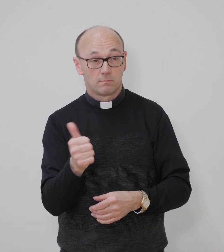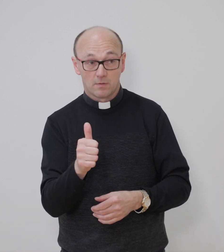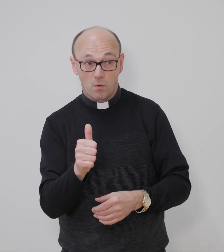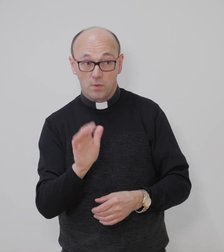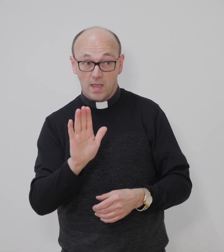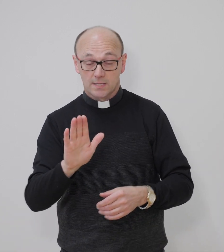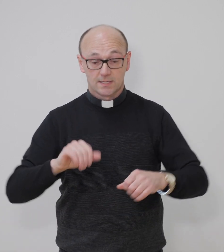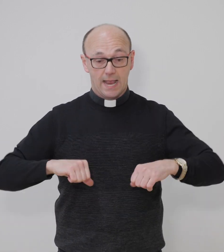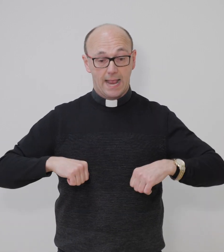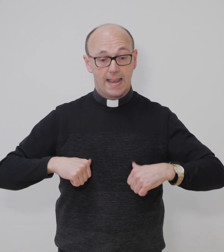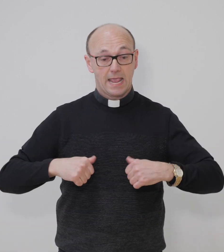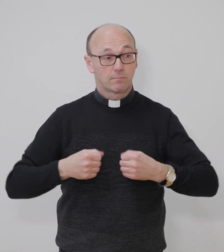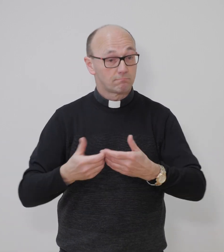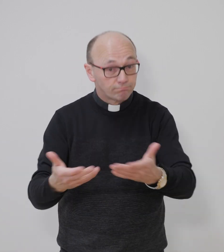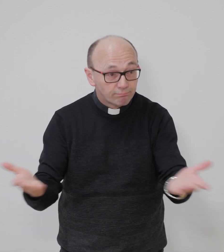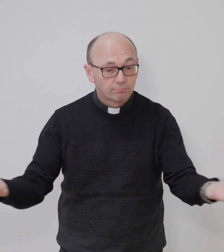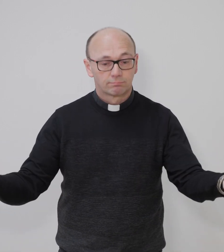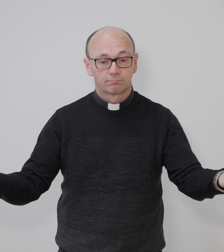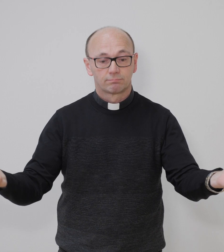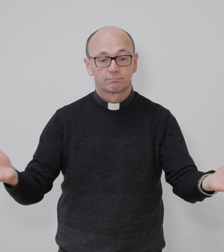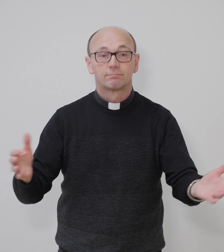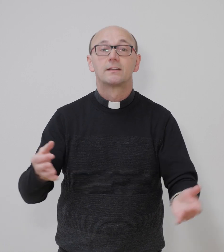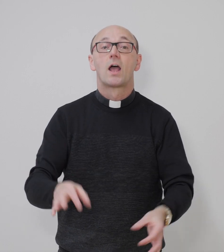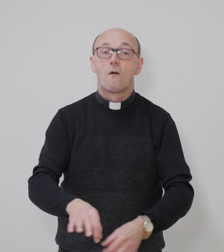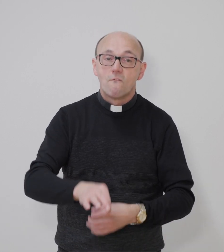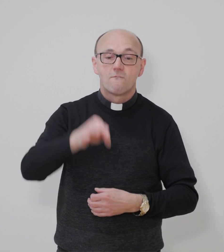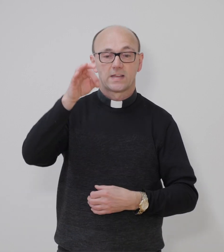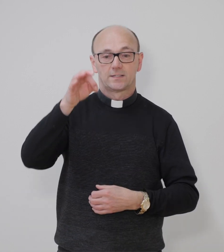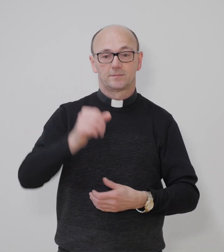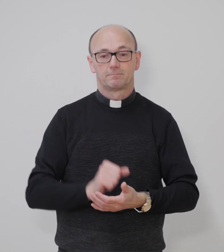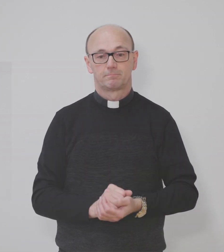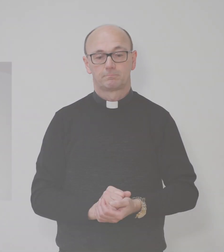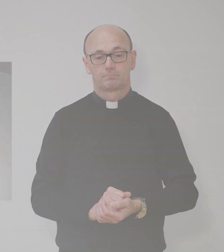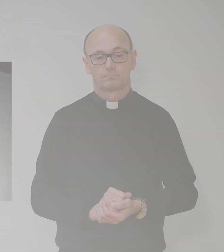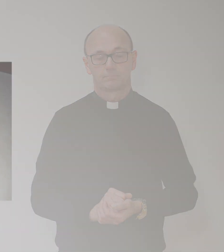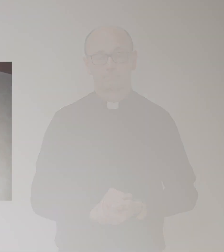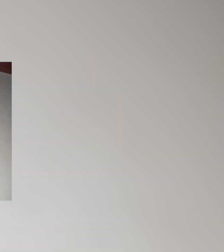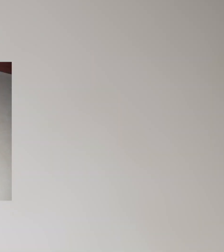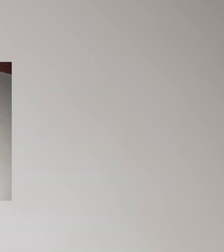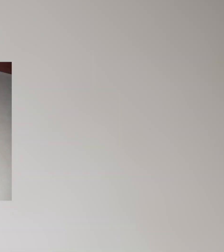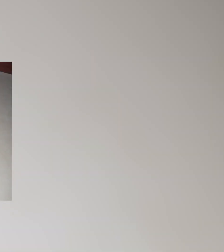es verlieren. Wer aber sein Leben um meinetwillen verliert, wird es finden.